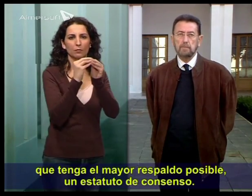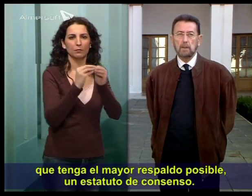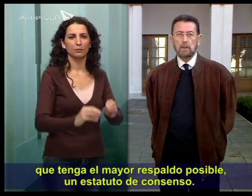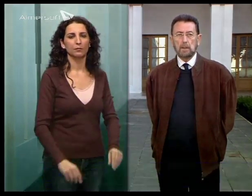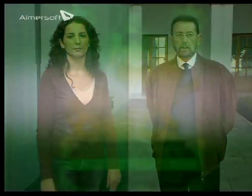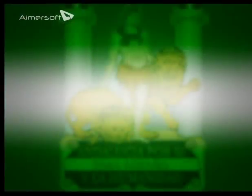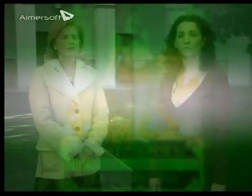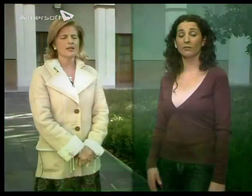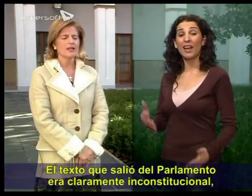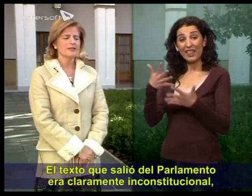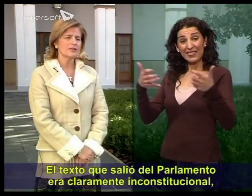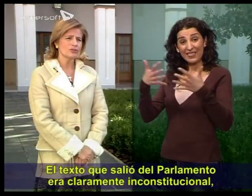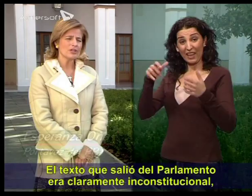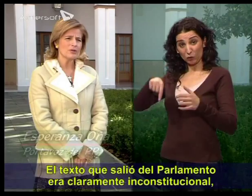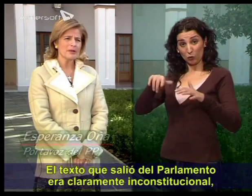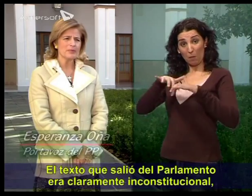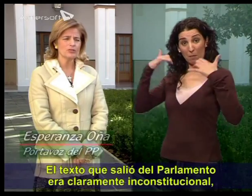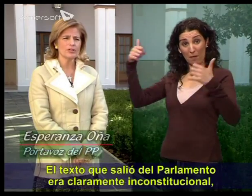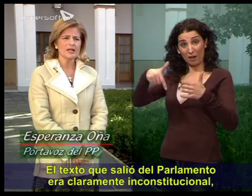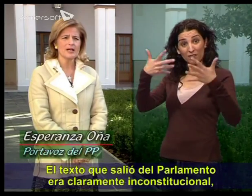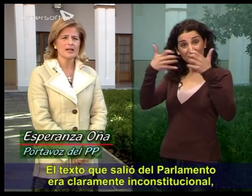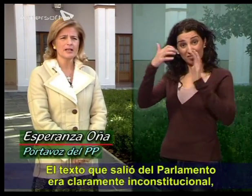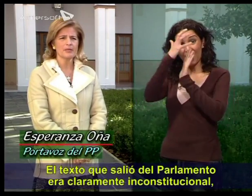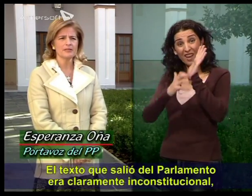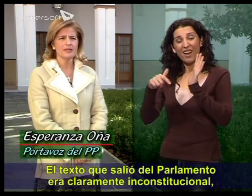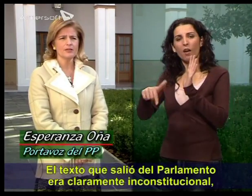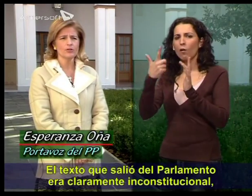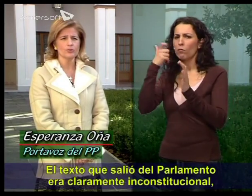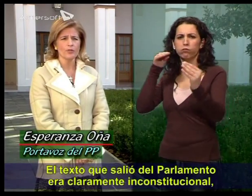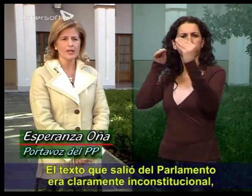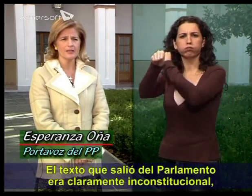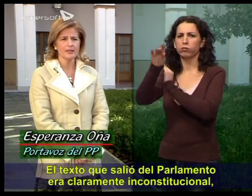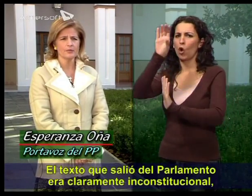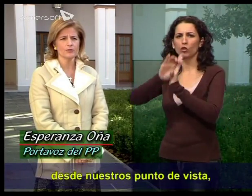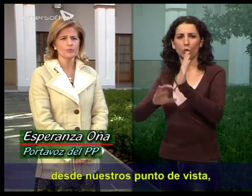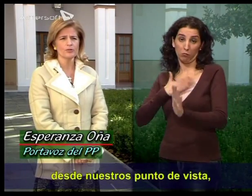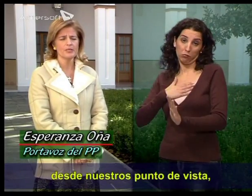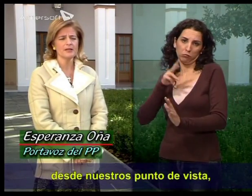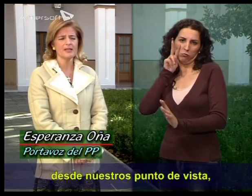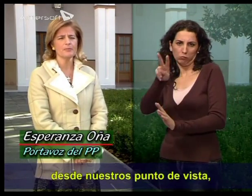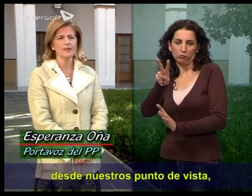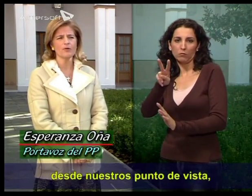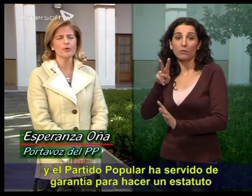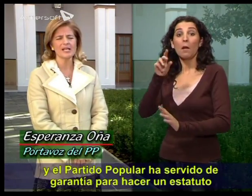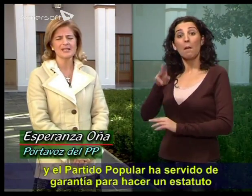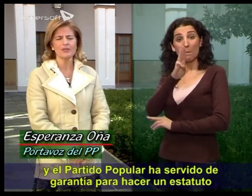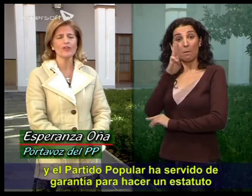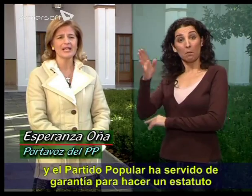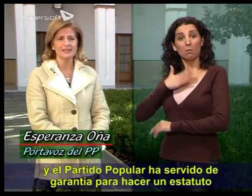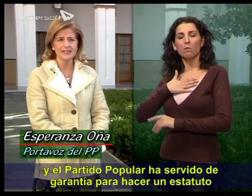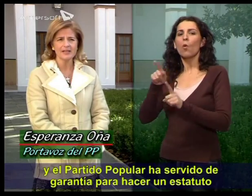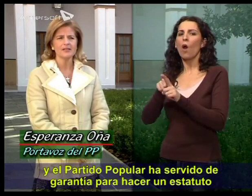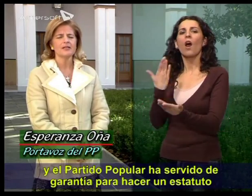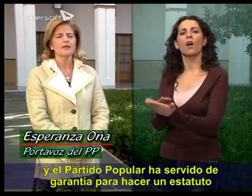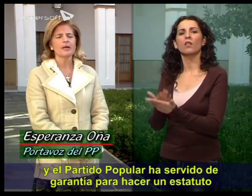consenso. El texto que salió del Parlamento era claramente inconstitucional desde nuestro punto de vista y el Partido Popular ha servido